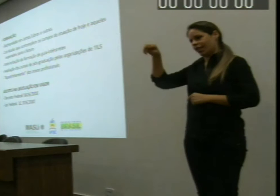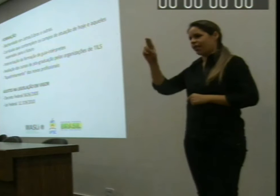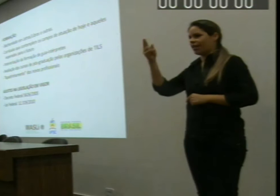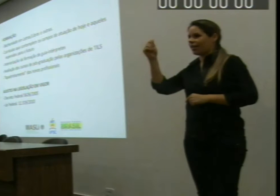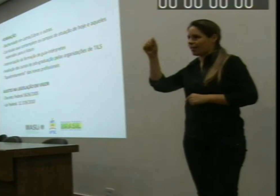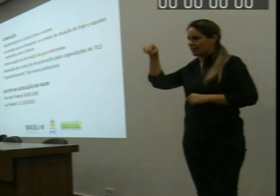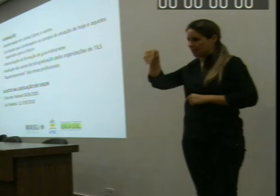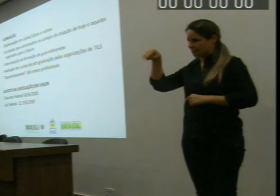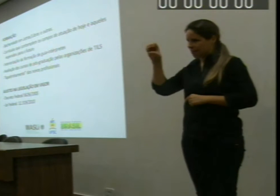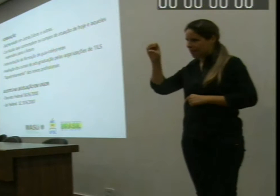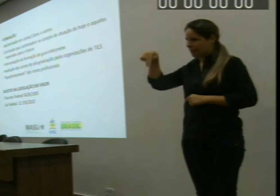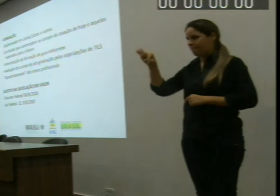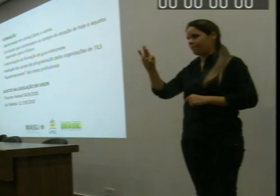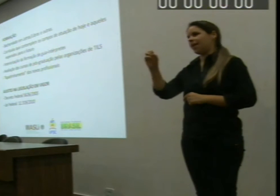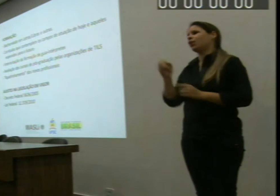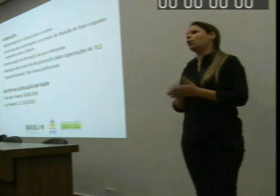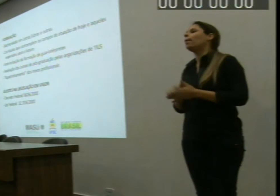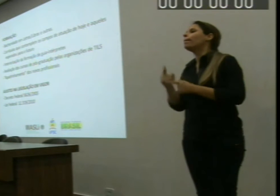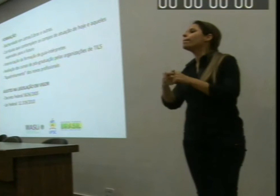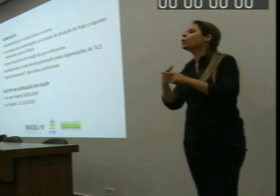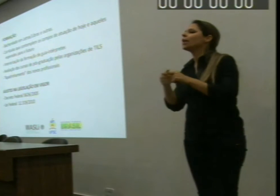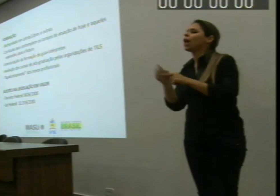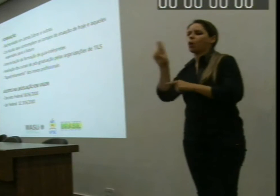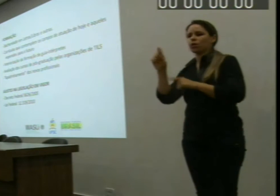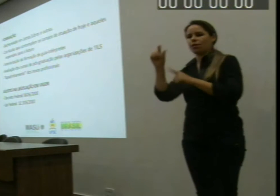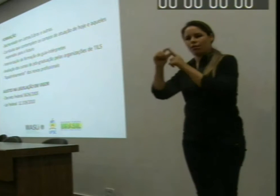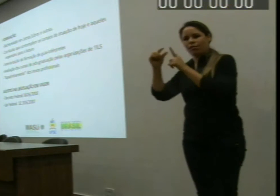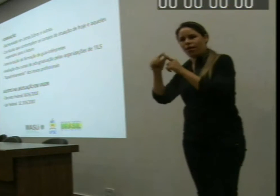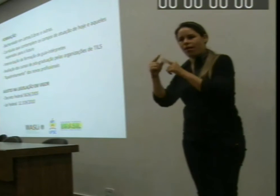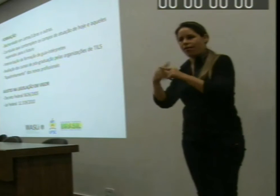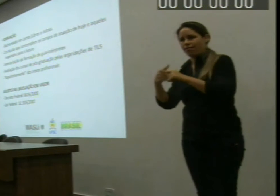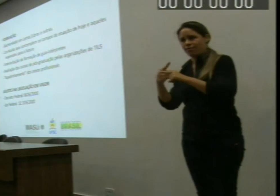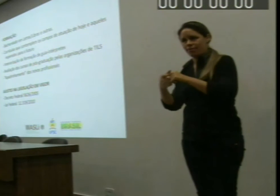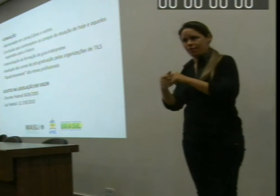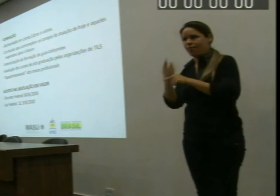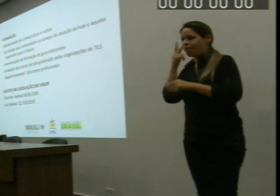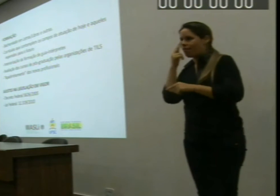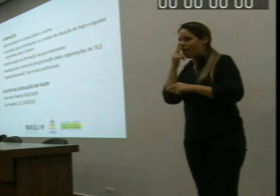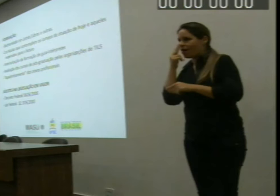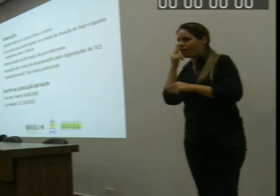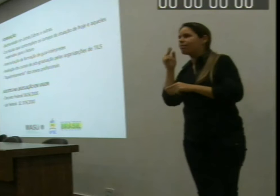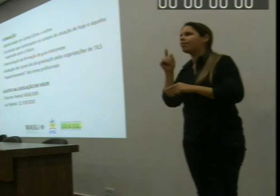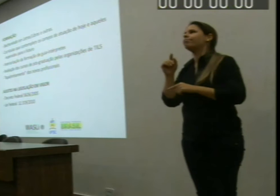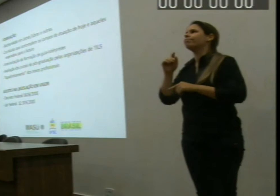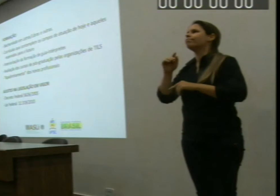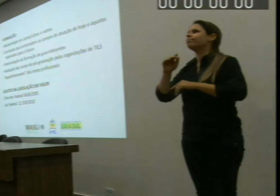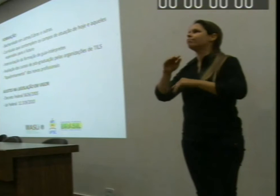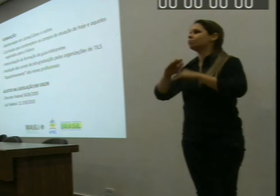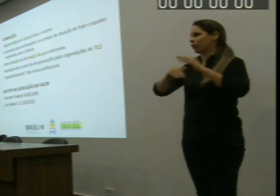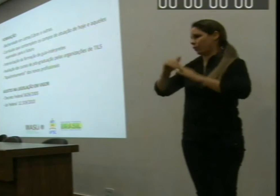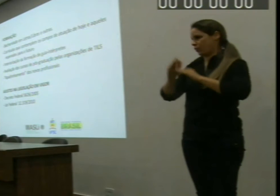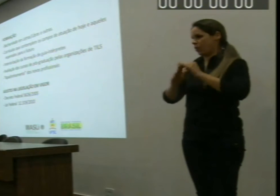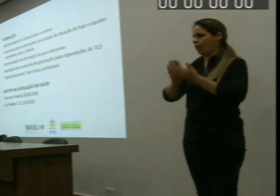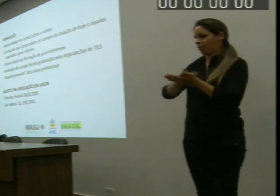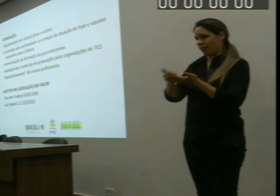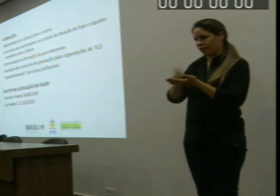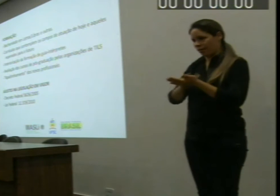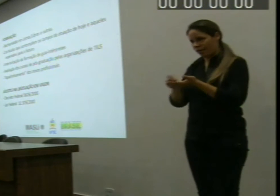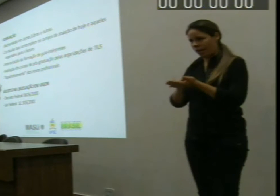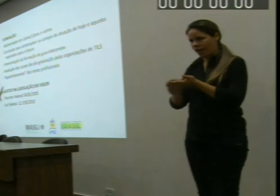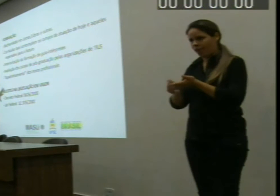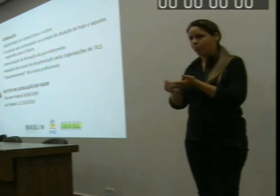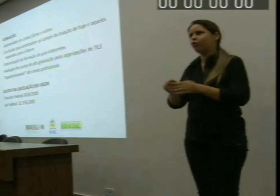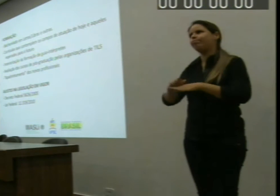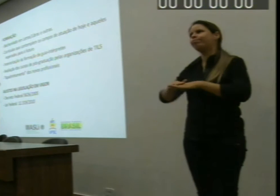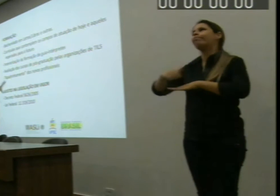padrinha intérpretes menos experientes com a perspectiva de formá-lo na prática não que ele não vá ter a